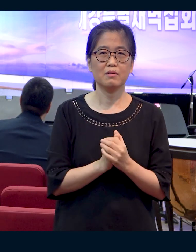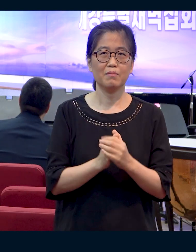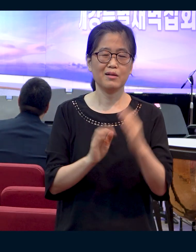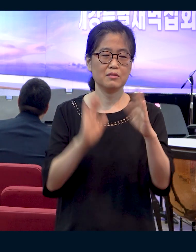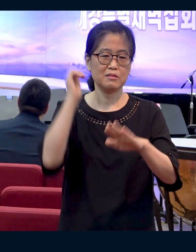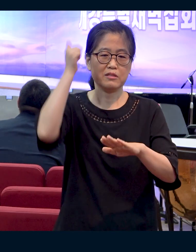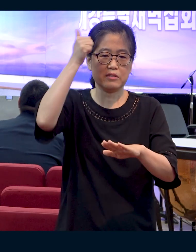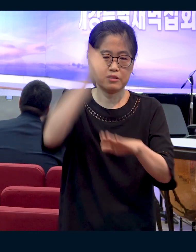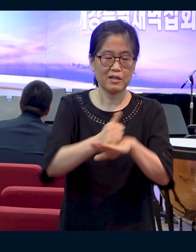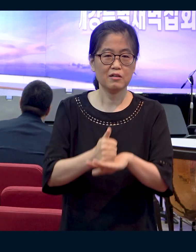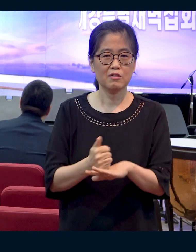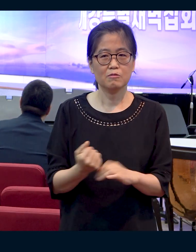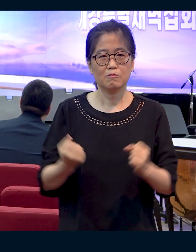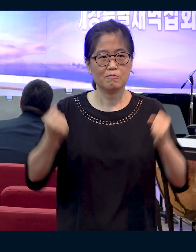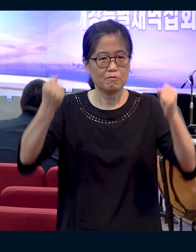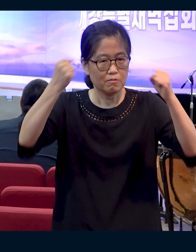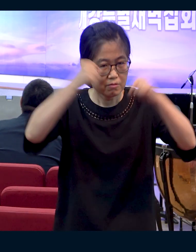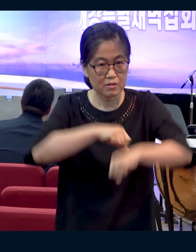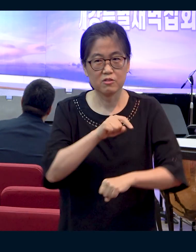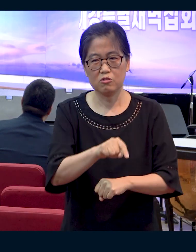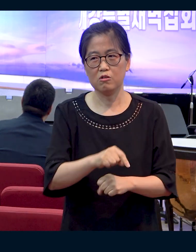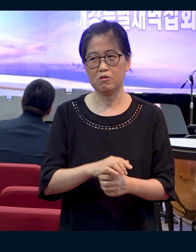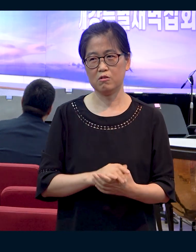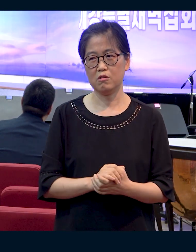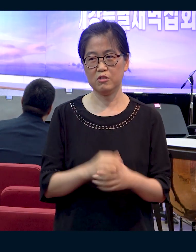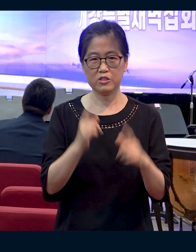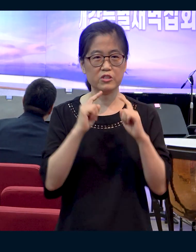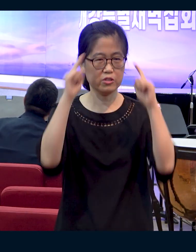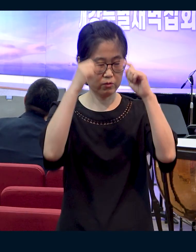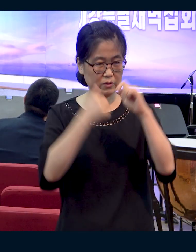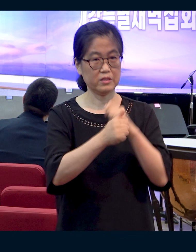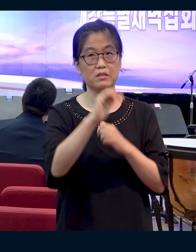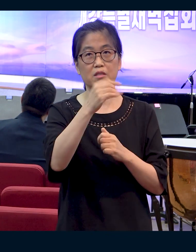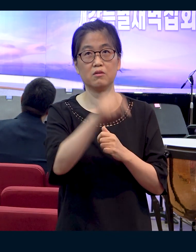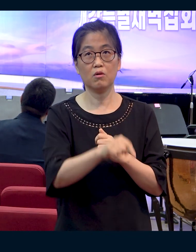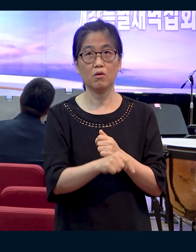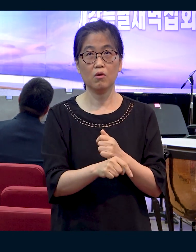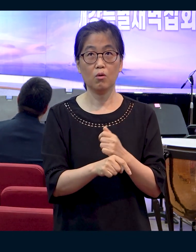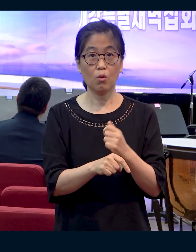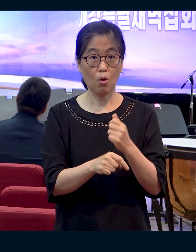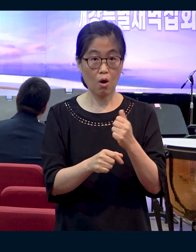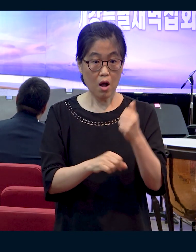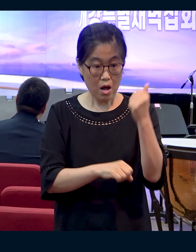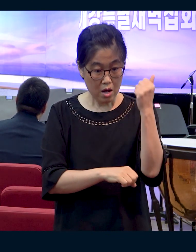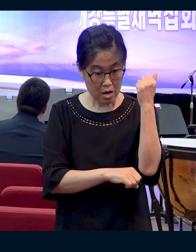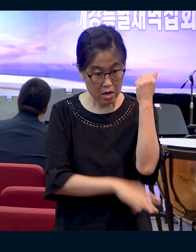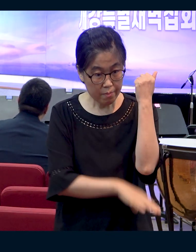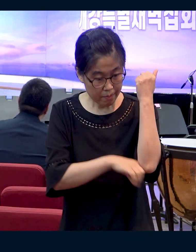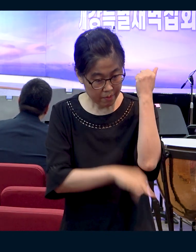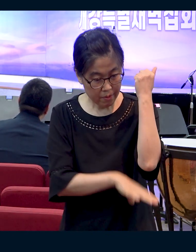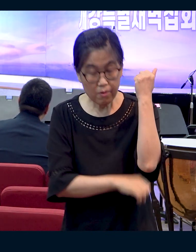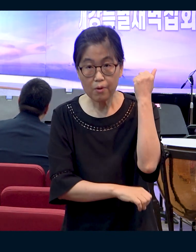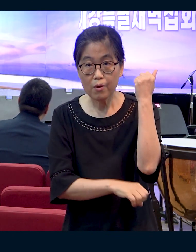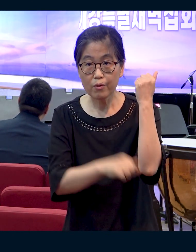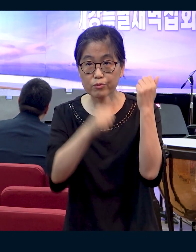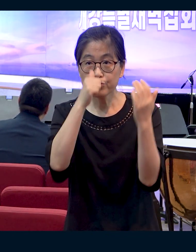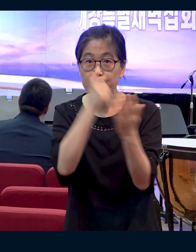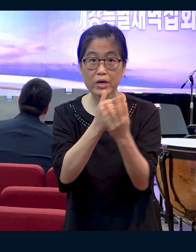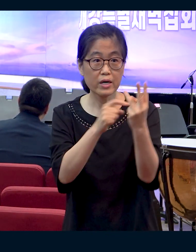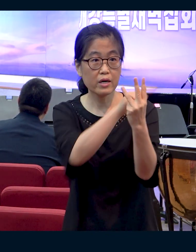3일치 되겠다. 저거 며칠 못 간다. 왜? 기본이 아니 죄니까 그건 오래 못